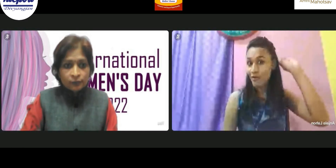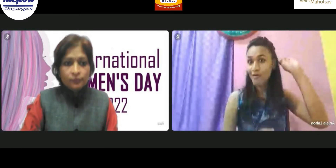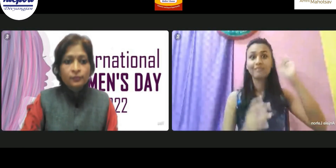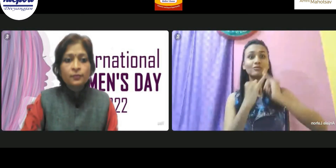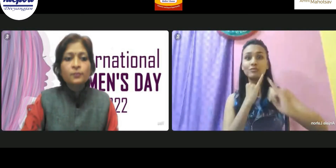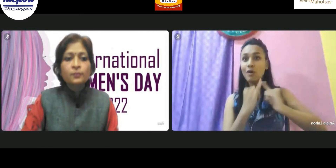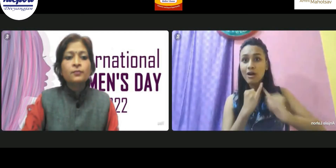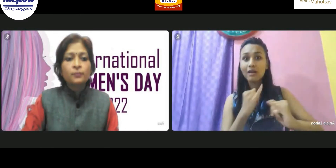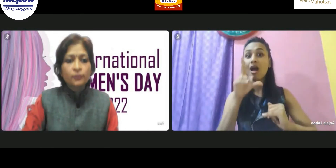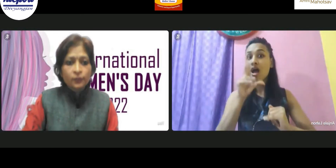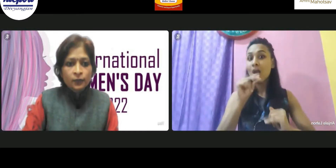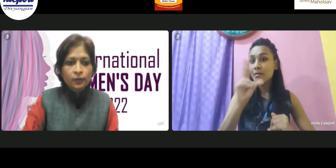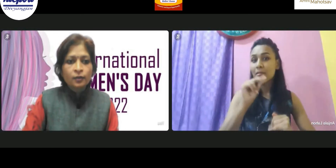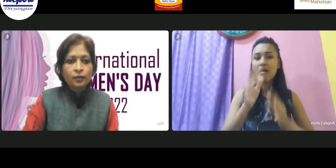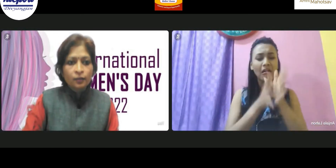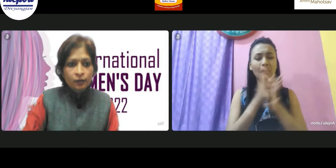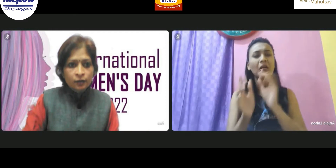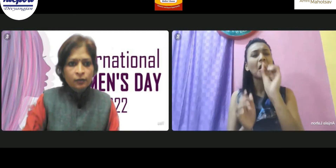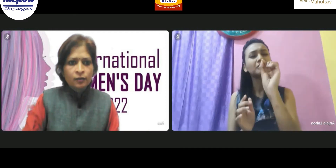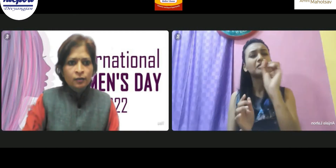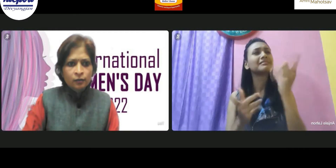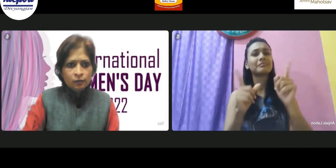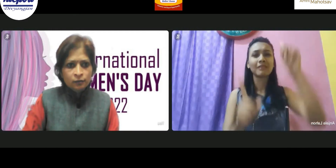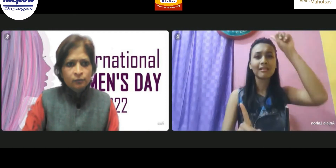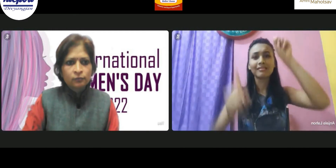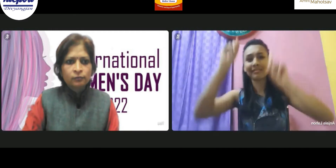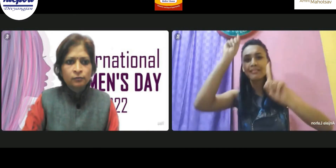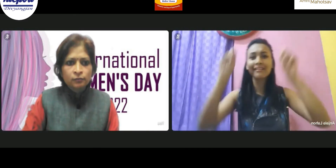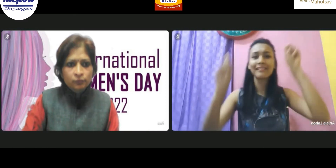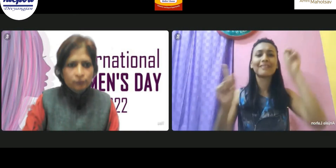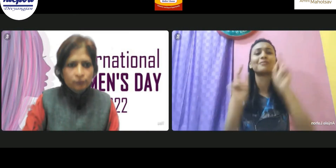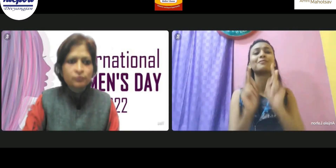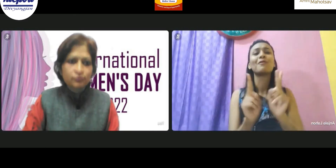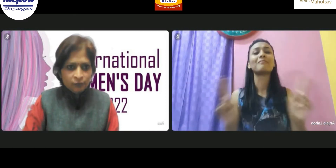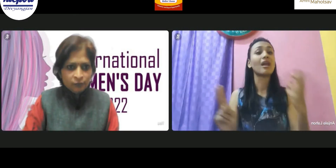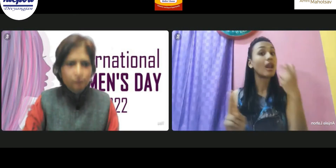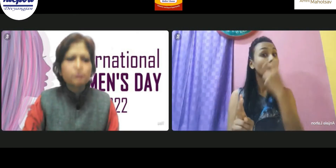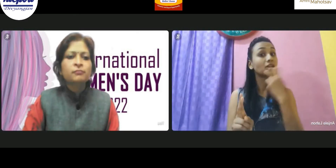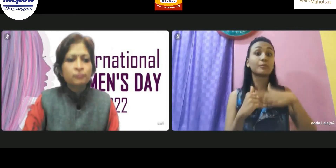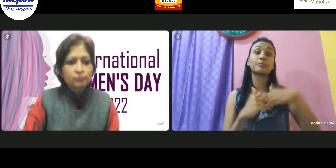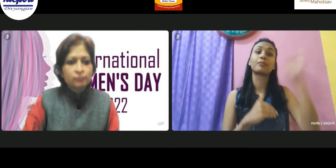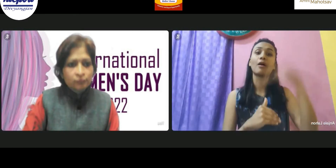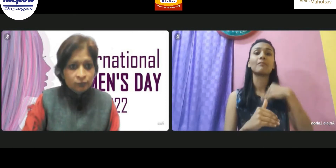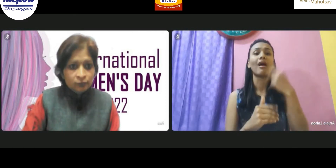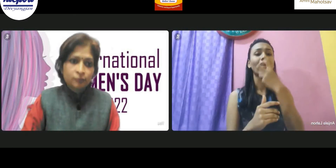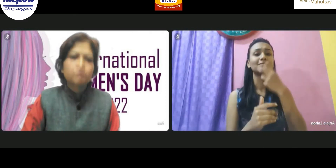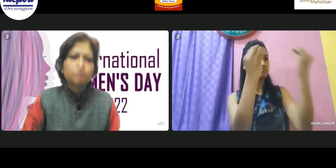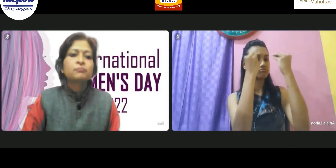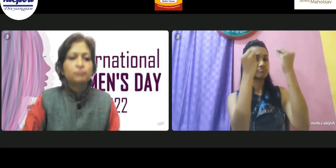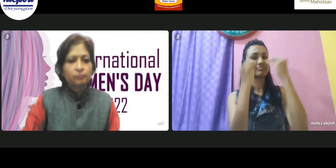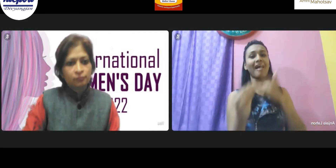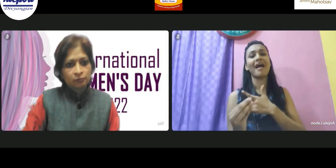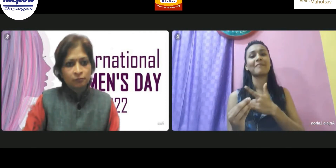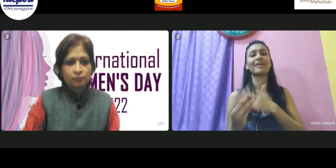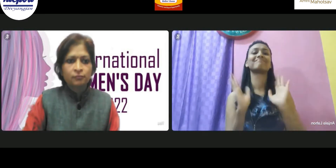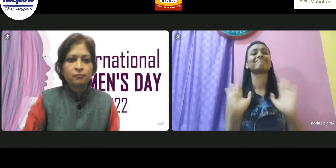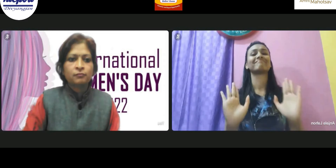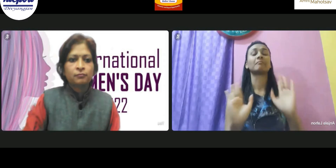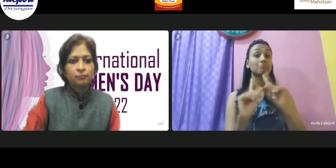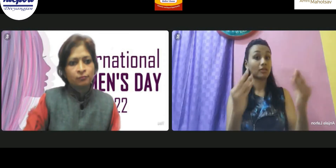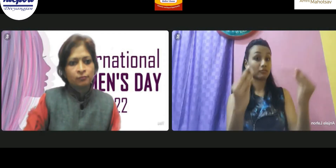कि वो हमसे क्या कहना चाह रहे हैं। अलग अलग शब्द और उनके साइन के अलावा थोड़े थोड़े जेस्चर इस्तेमाल किए जाते